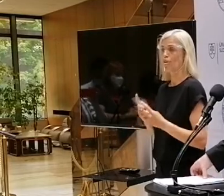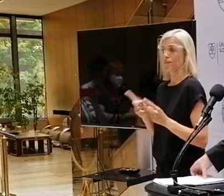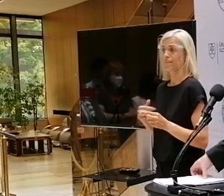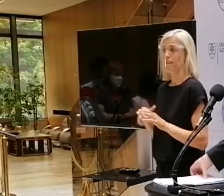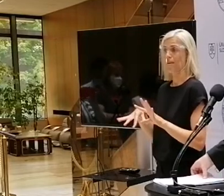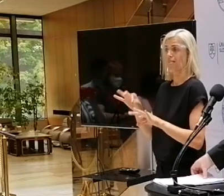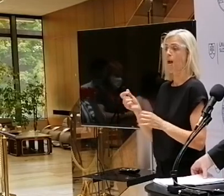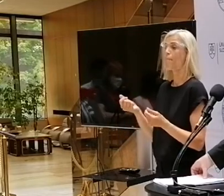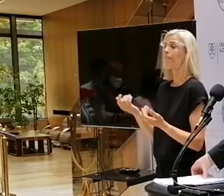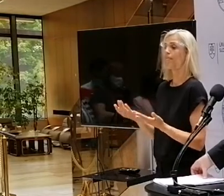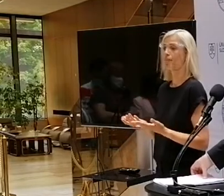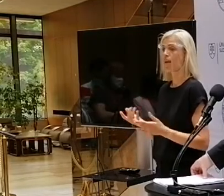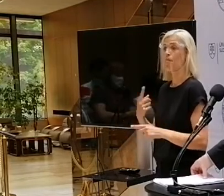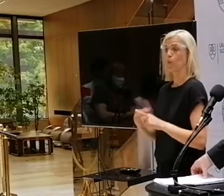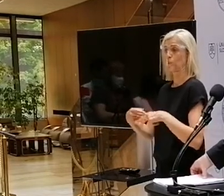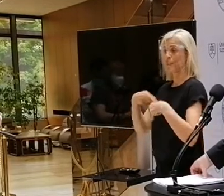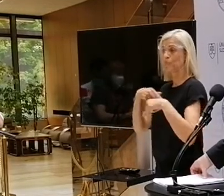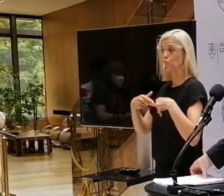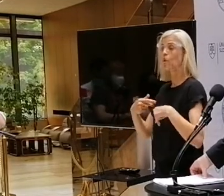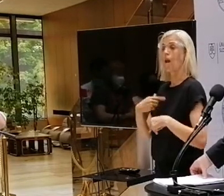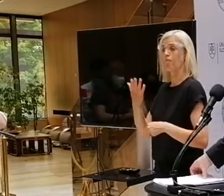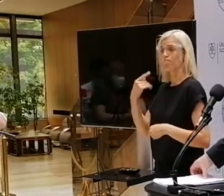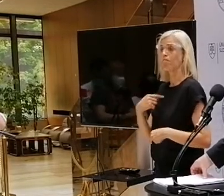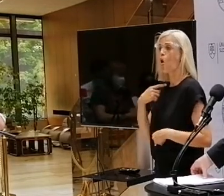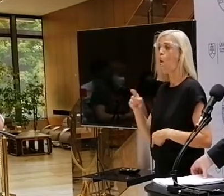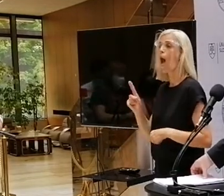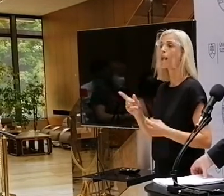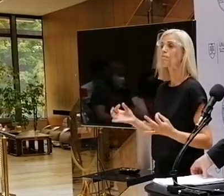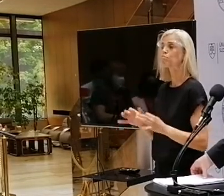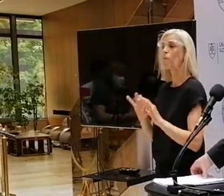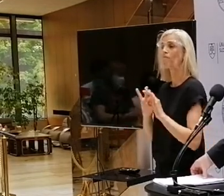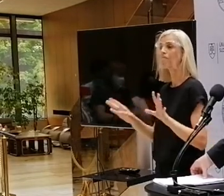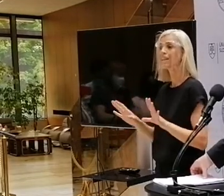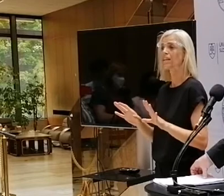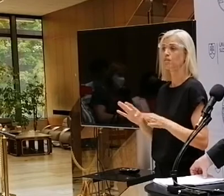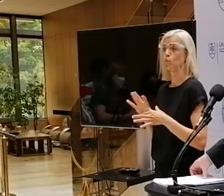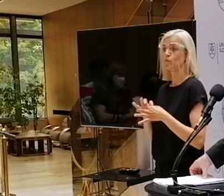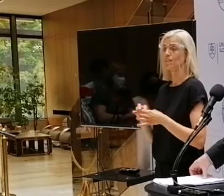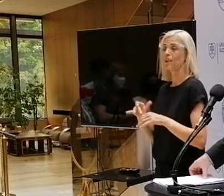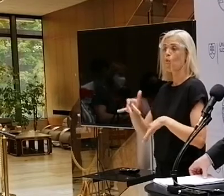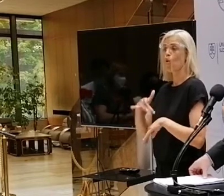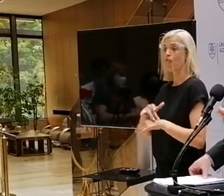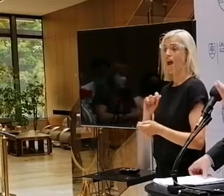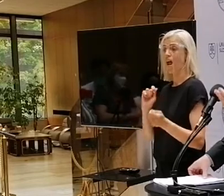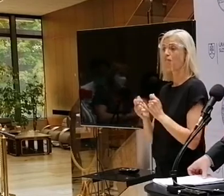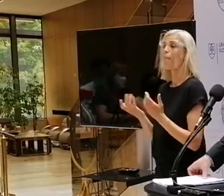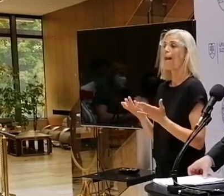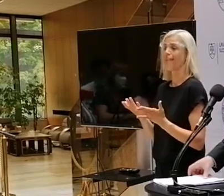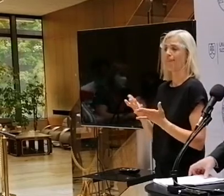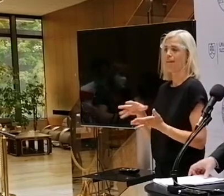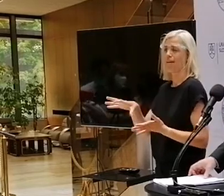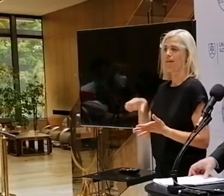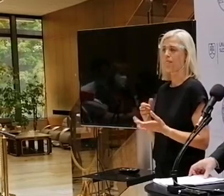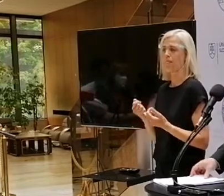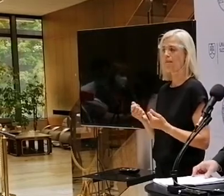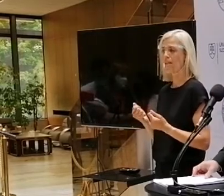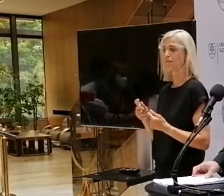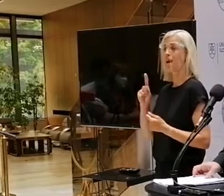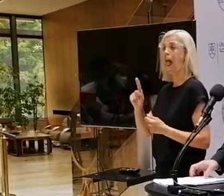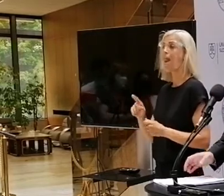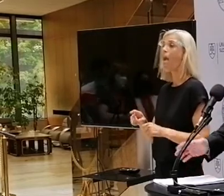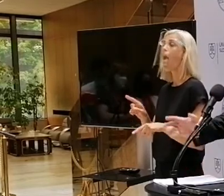A v tých diskusiách aj hovoríme, akým spôsobom sa dajú nájsť zdroje na dôchodkovú reformu, ale kým nebude definitívne nejaké stanovisko, že